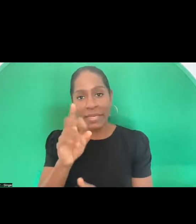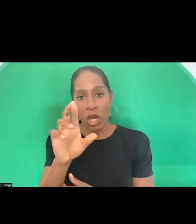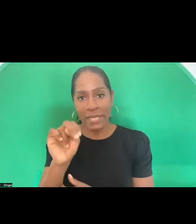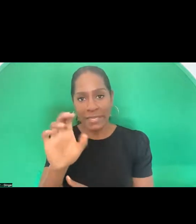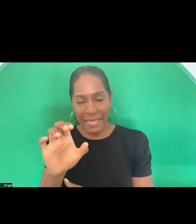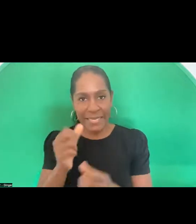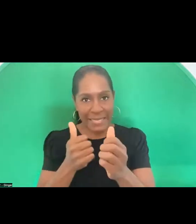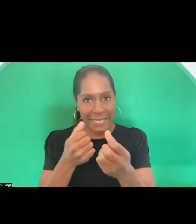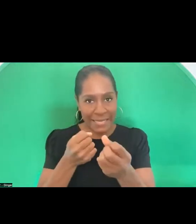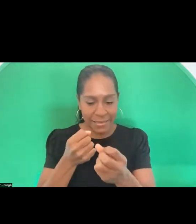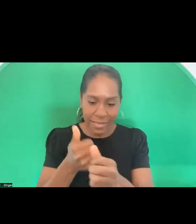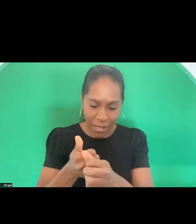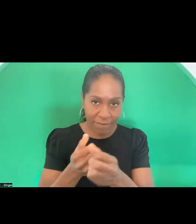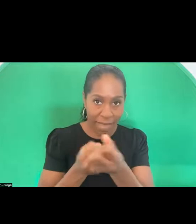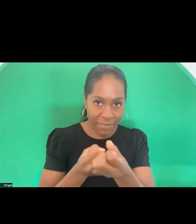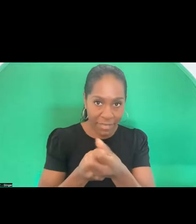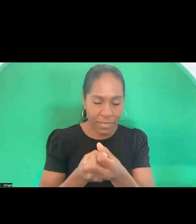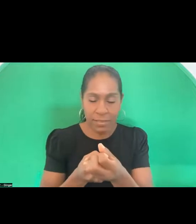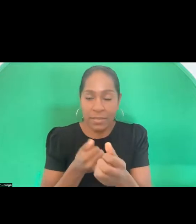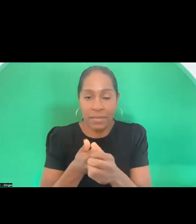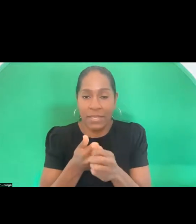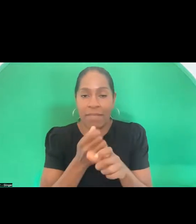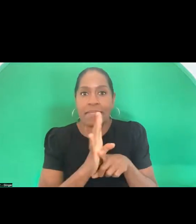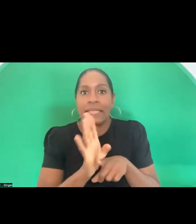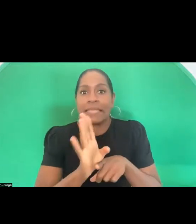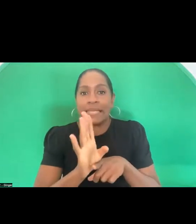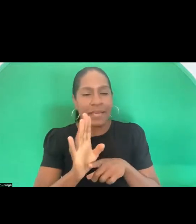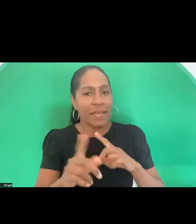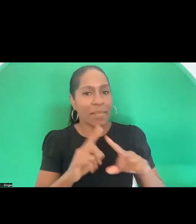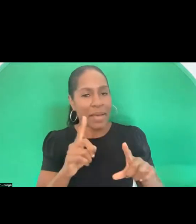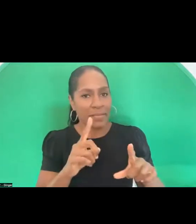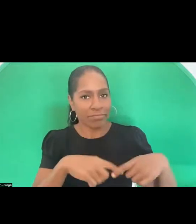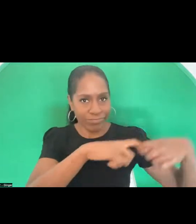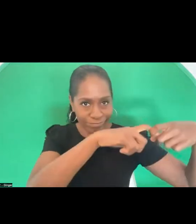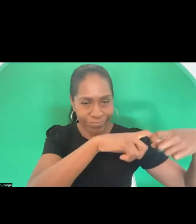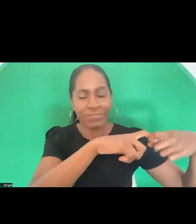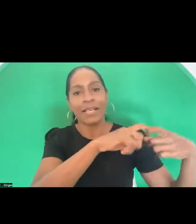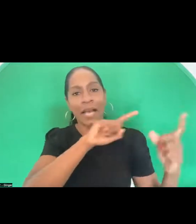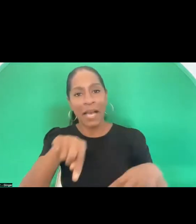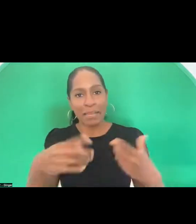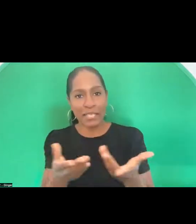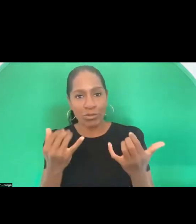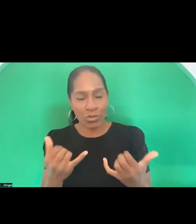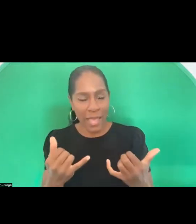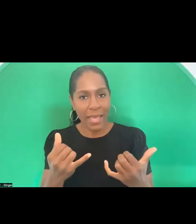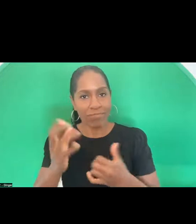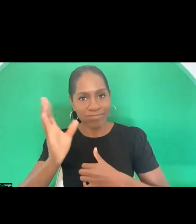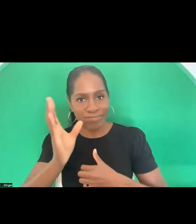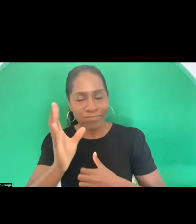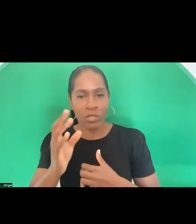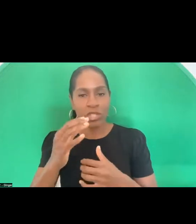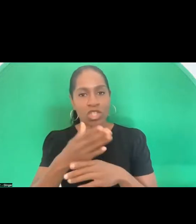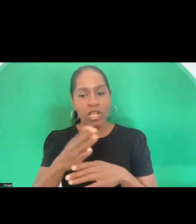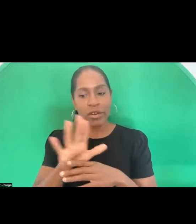es unas personas más ocupadas del planeta pero se está tomando tiempo de su día para compartir su opinión sobre